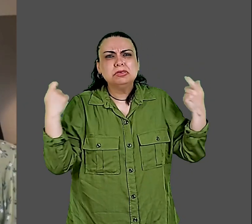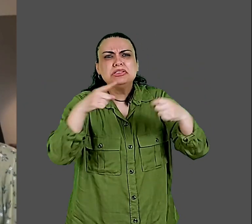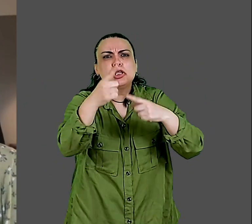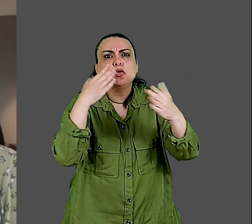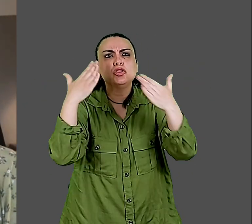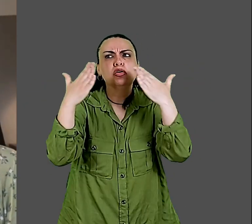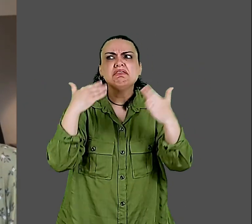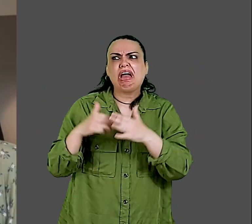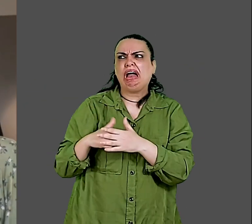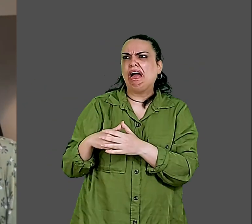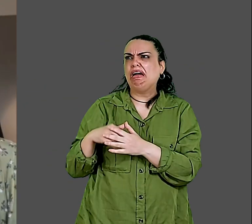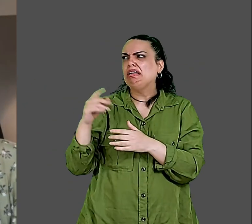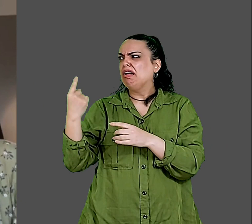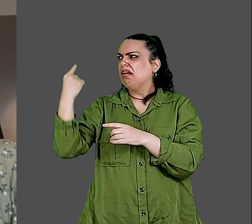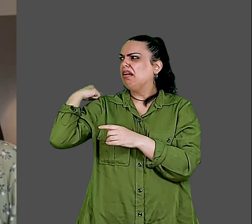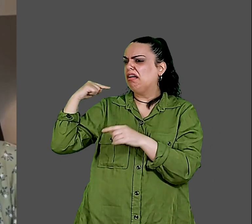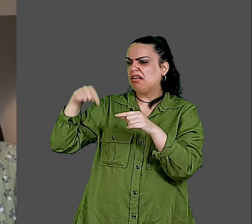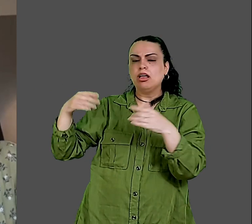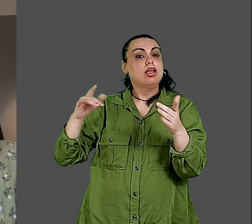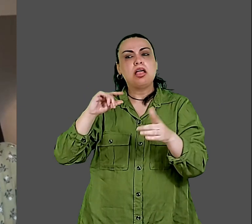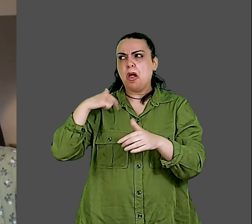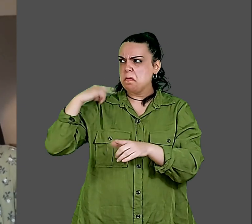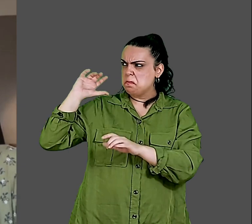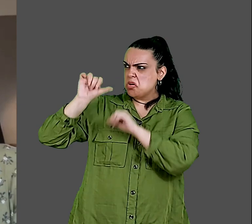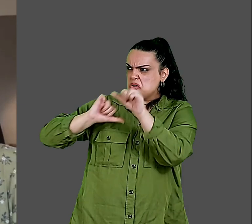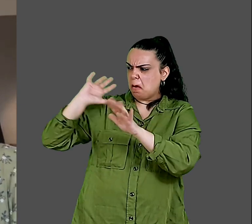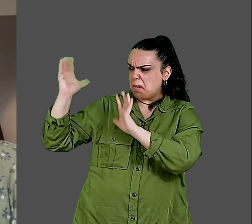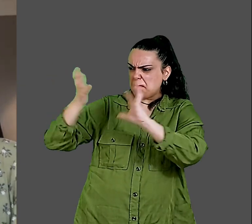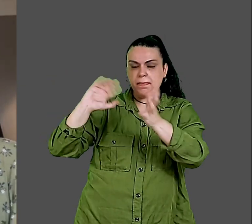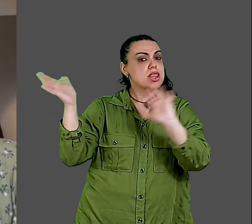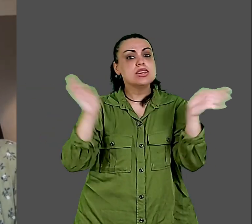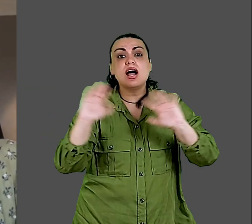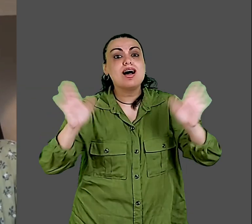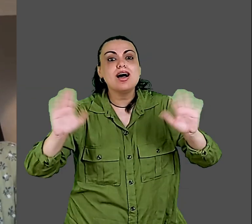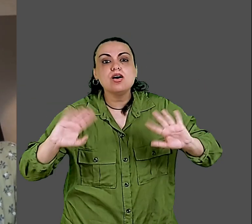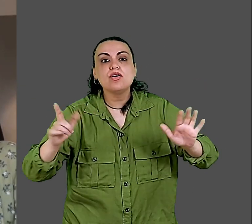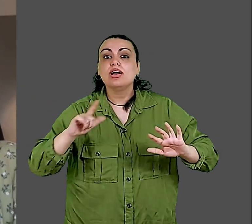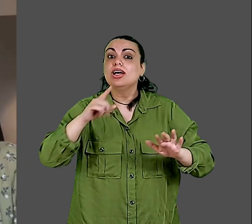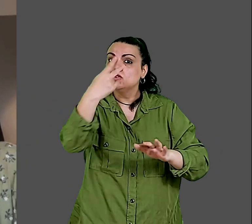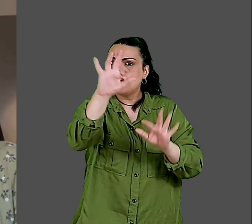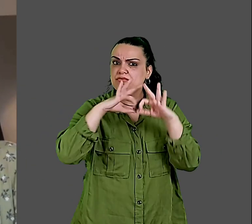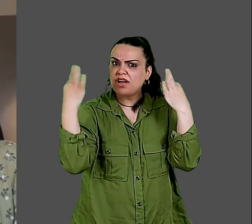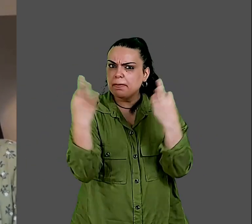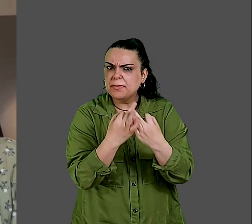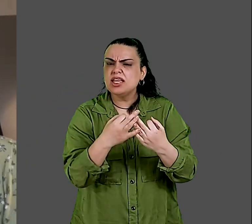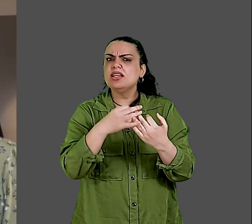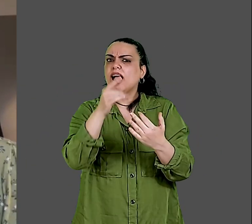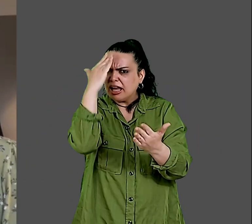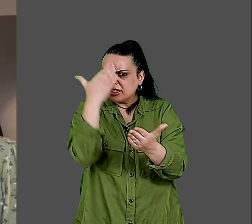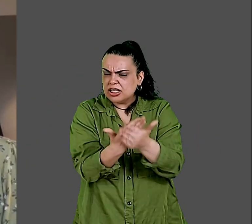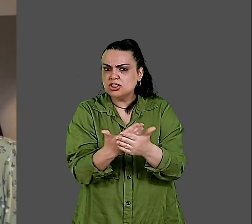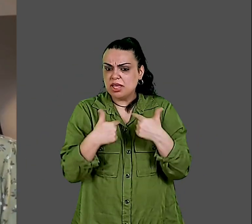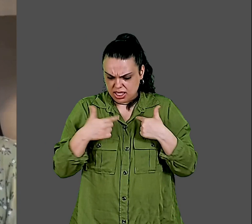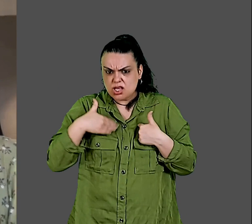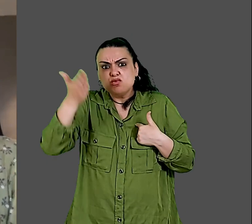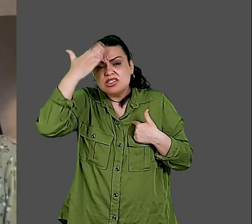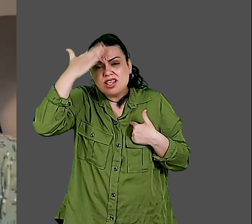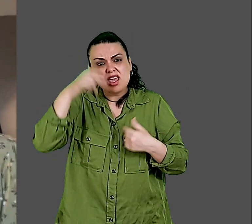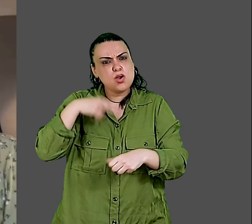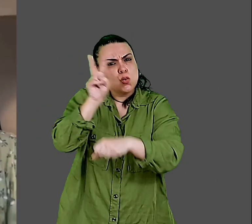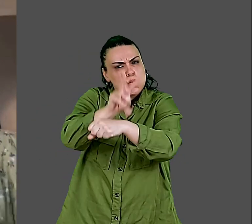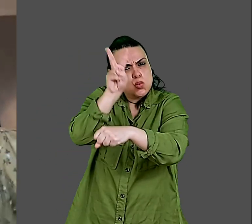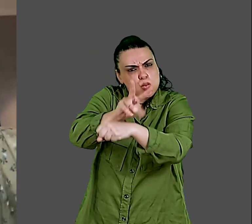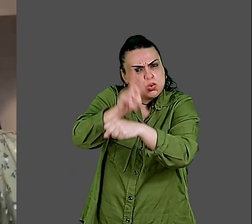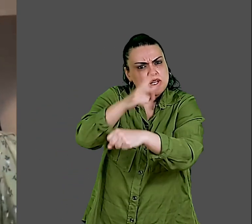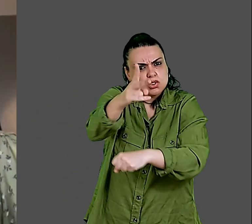não mudei. E eu tenho base, eu tenho crédito com a sua casa. Eu tenho crédito com a sua família. Eu sei quem eu sou e eu continuo sendo